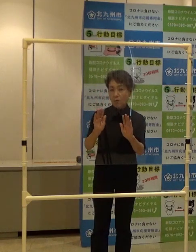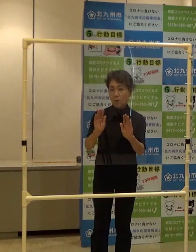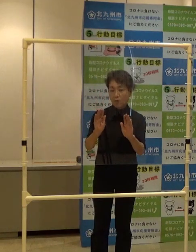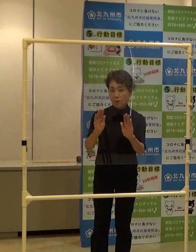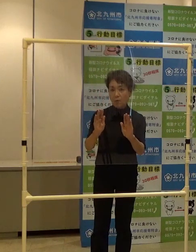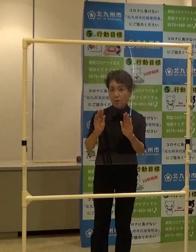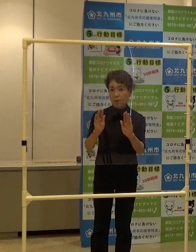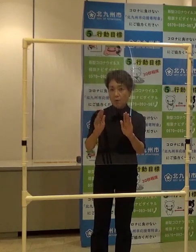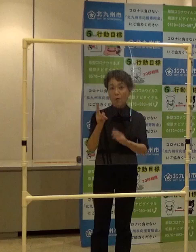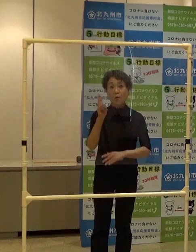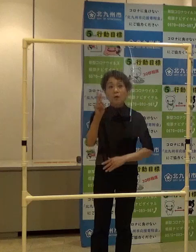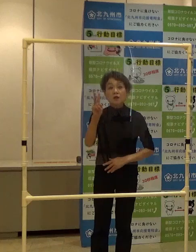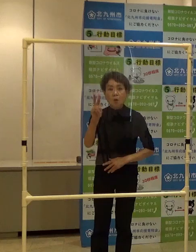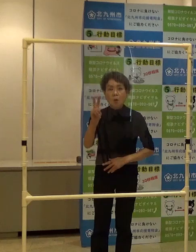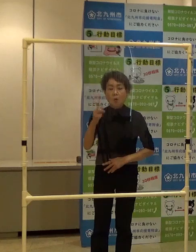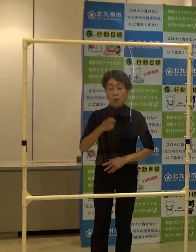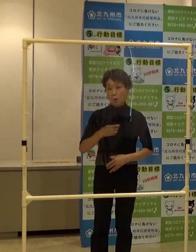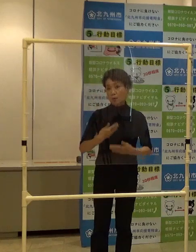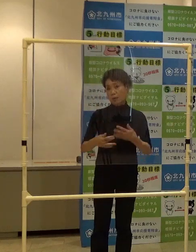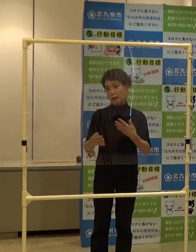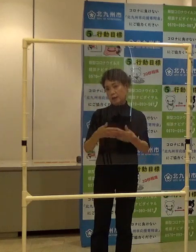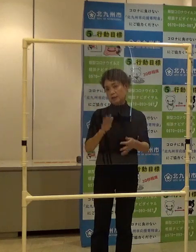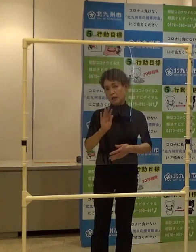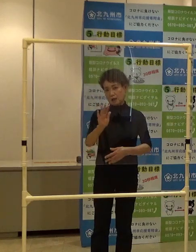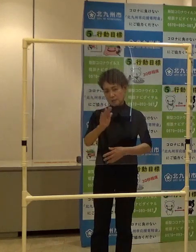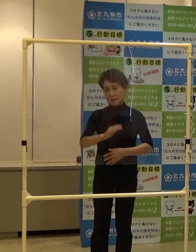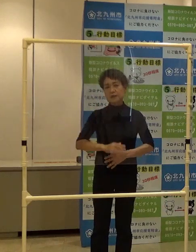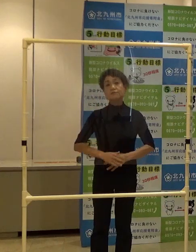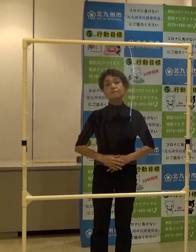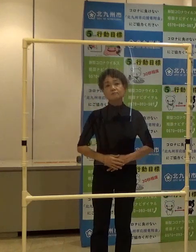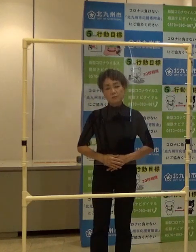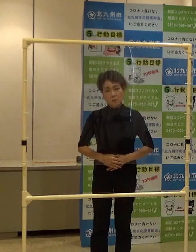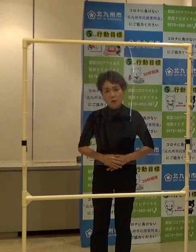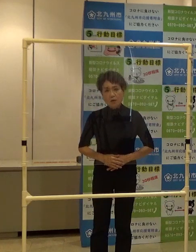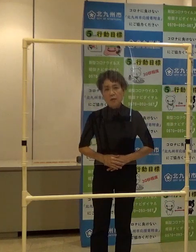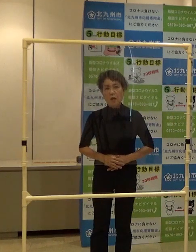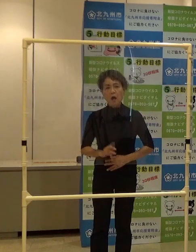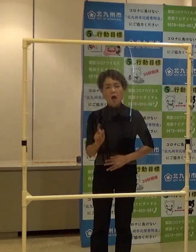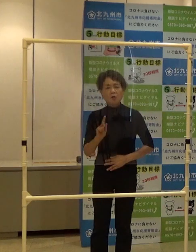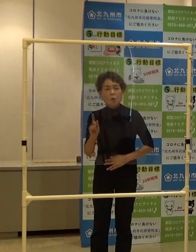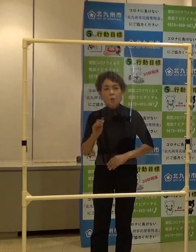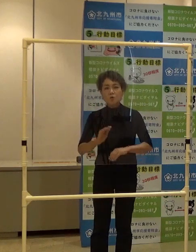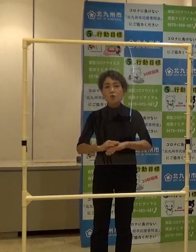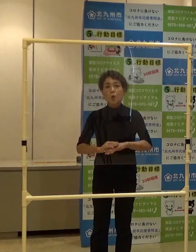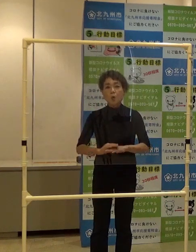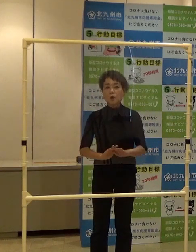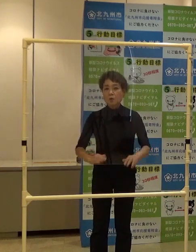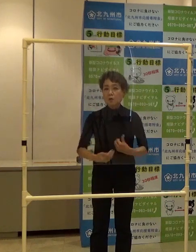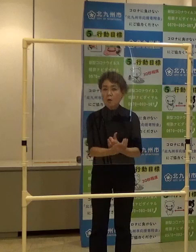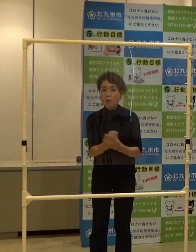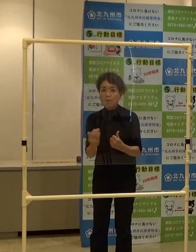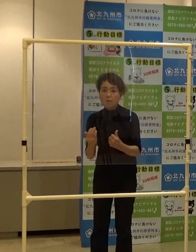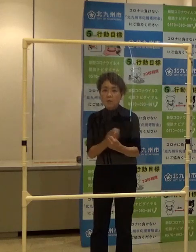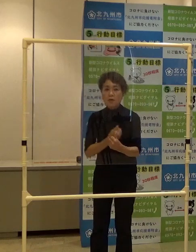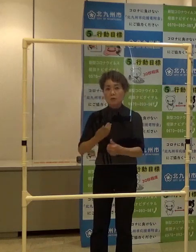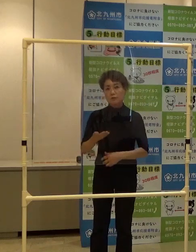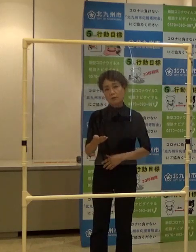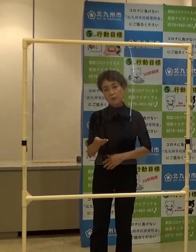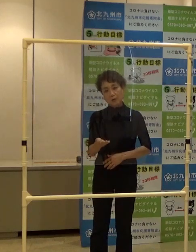2度ほど本市は経験しておりますので、それだけにどうやったら子どもたちを守れるのかということについて、